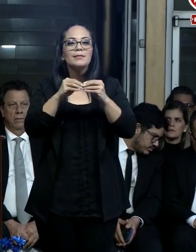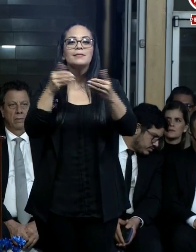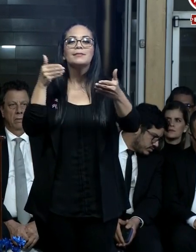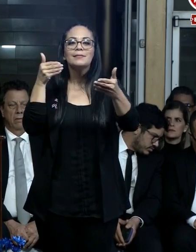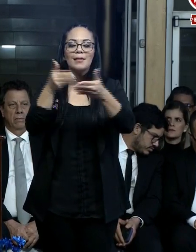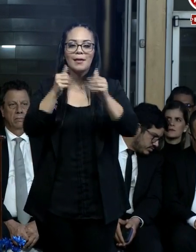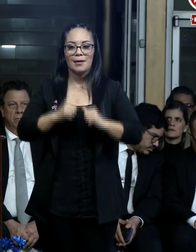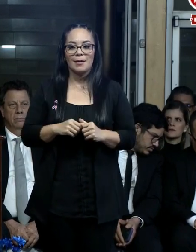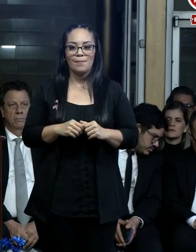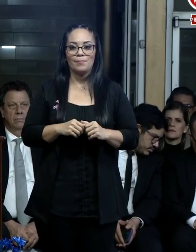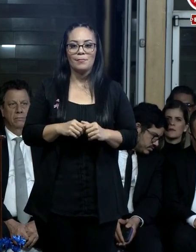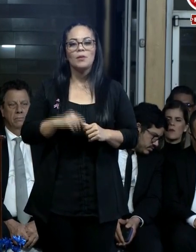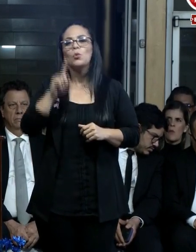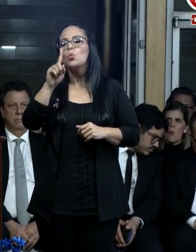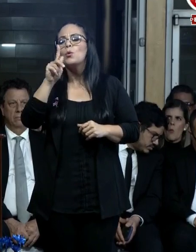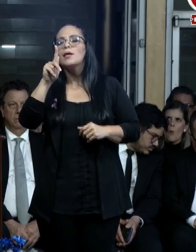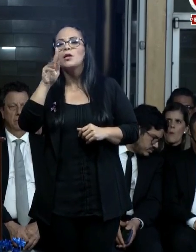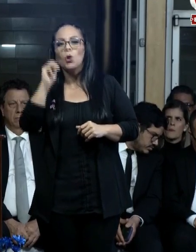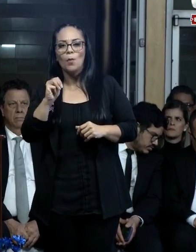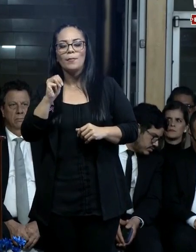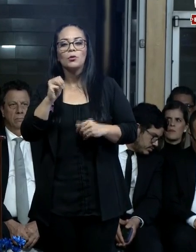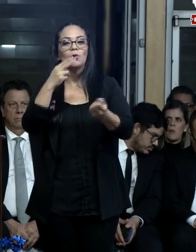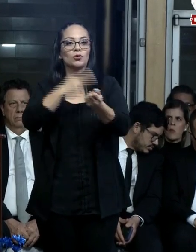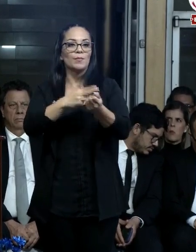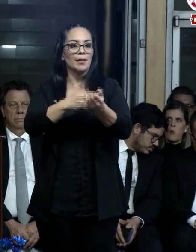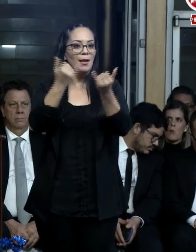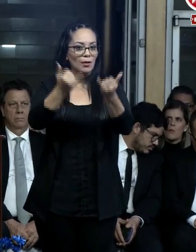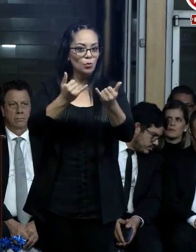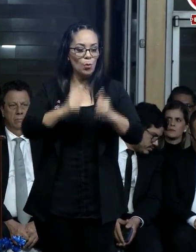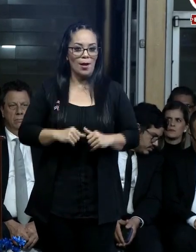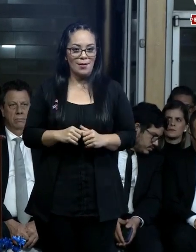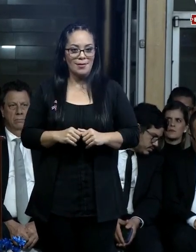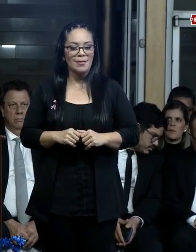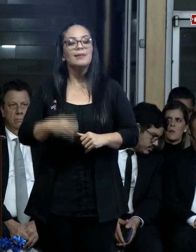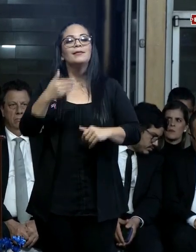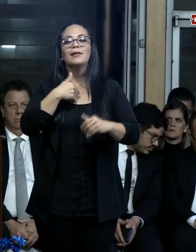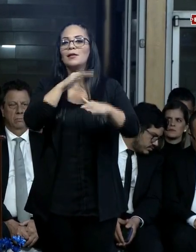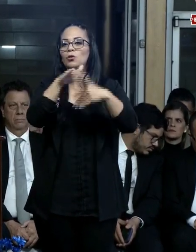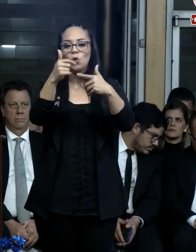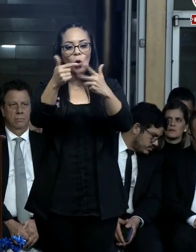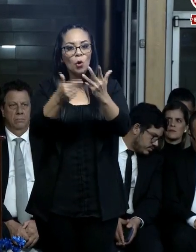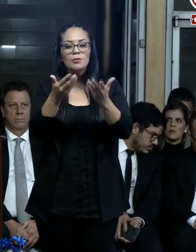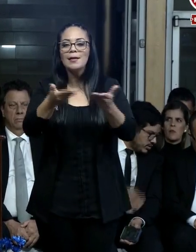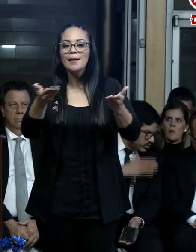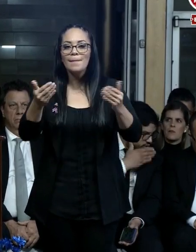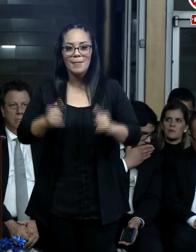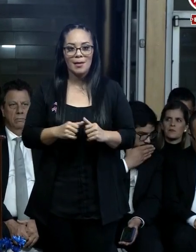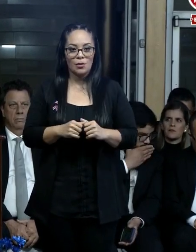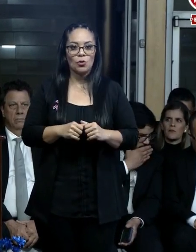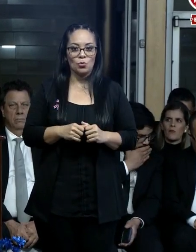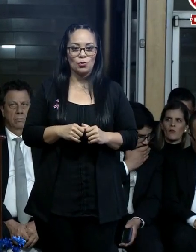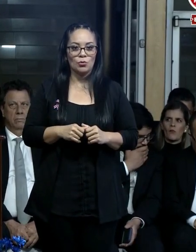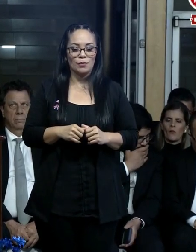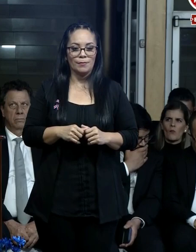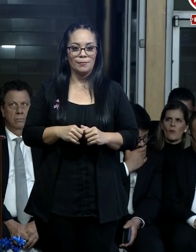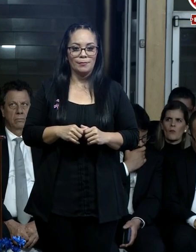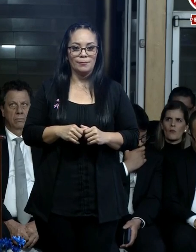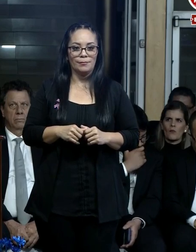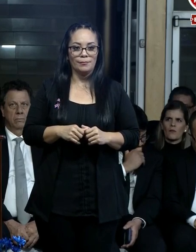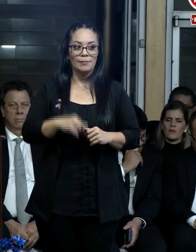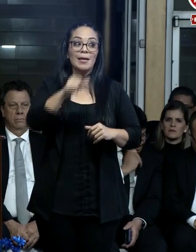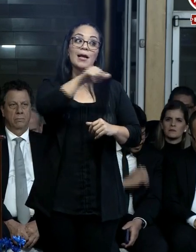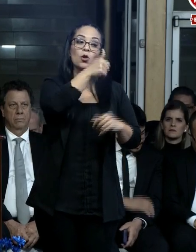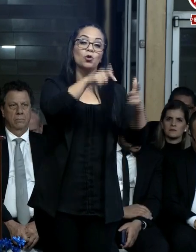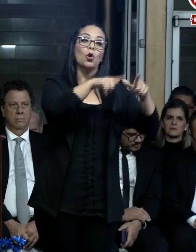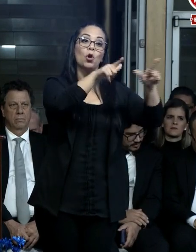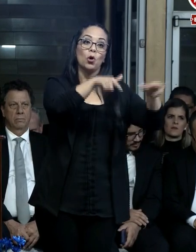cerca, está a un kilómetro del hospital actual y tiene los elementos que el otro